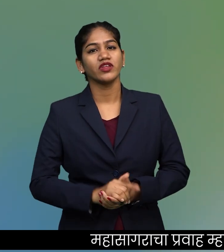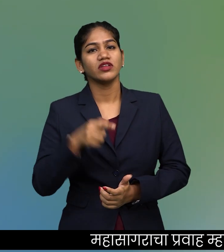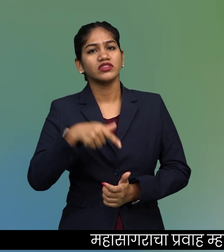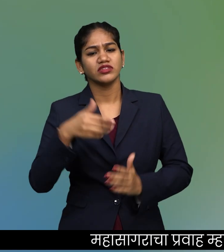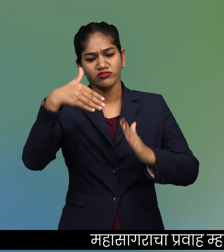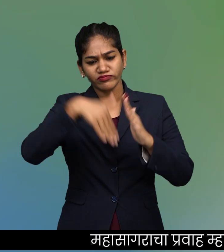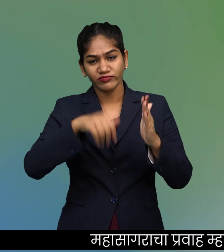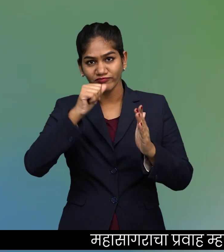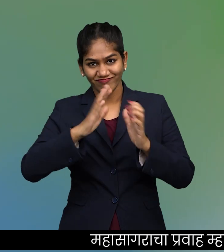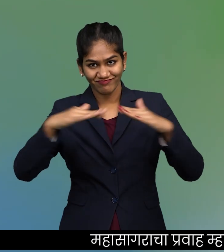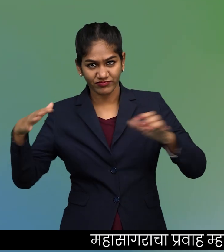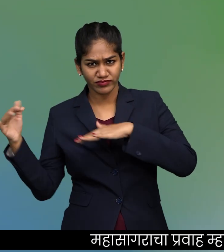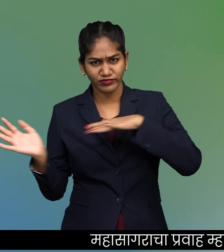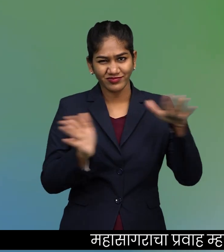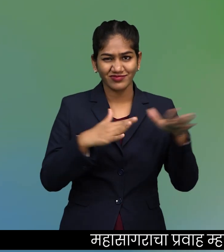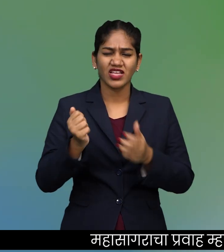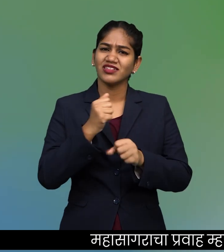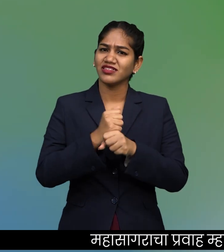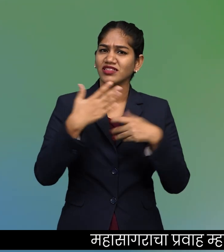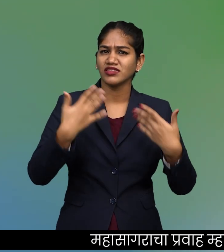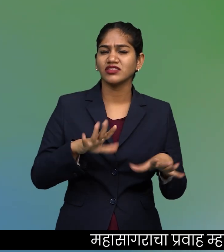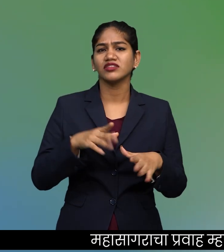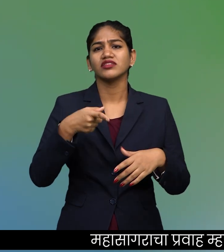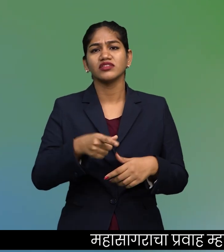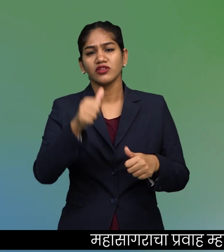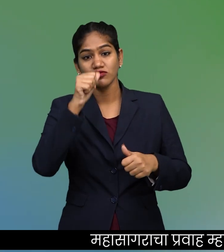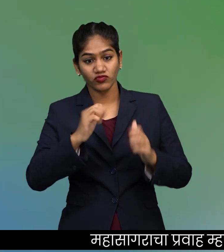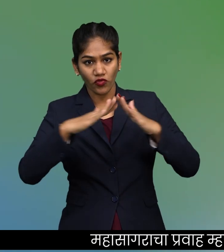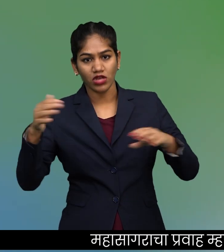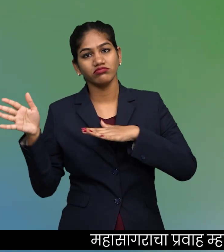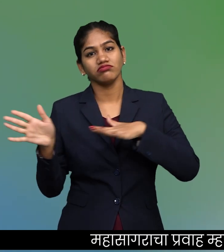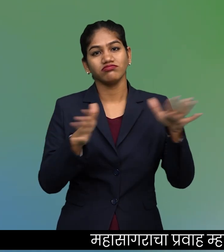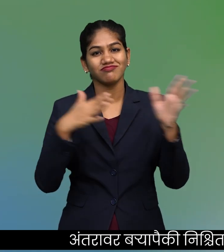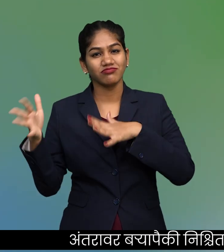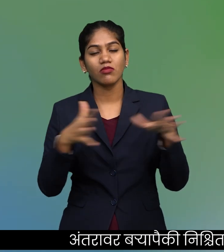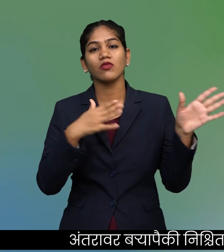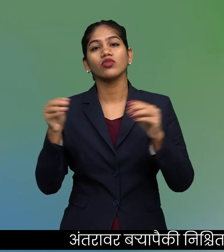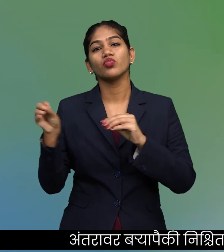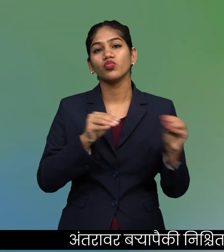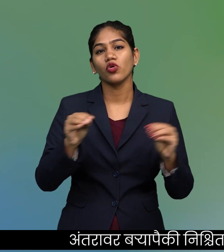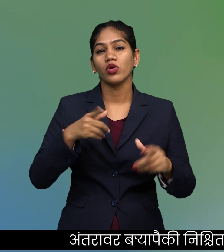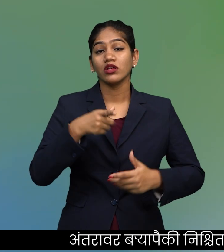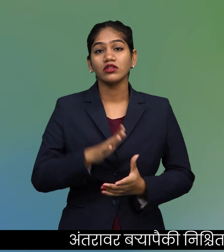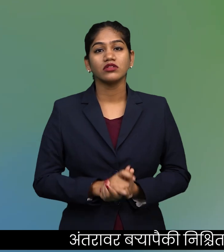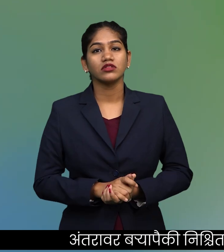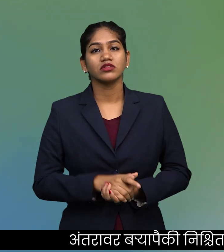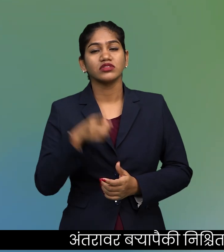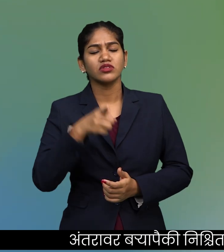महासागराचा प्रवाह म्हणजे पाण्याच्या वस्तुमानाची मोठ्या अंतरावर बऱ्यापैकी निश्चित दिशेने